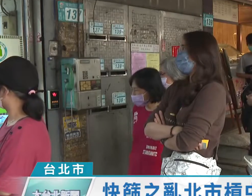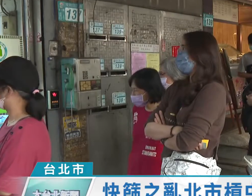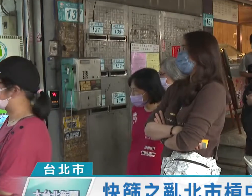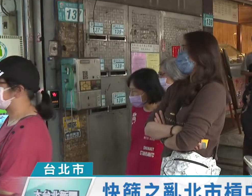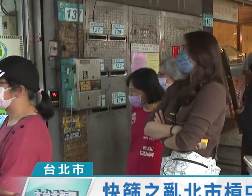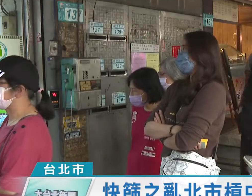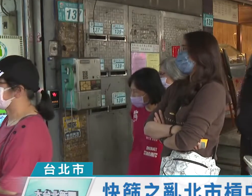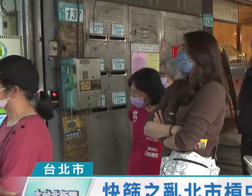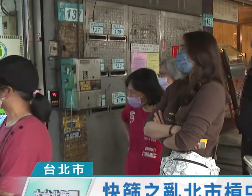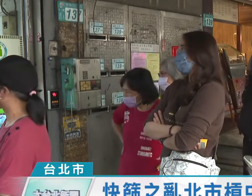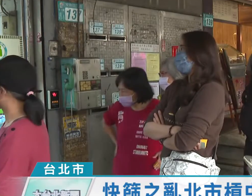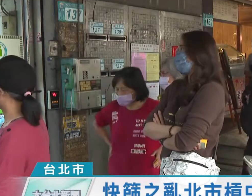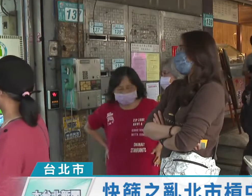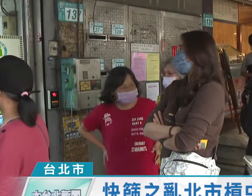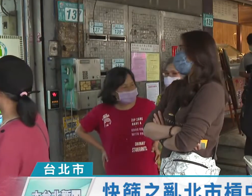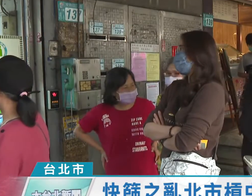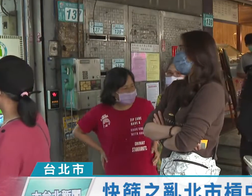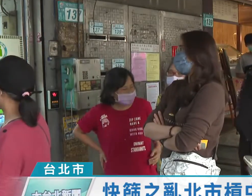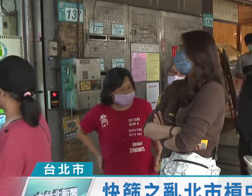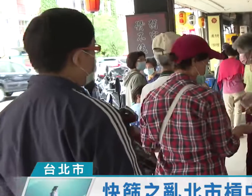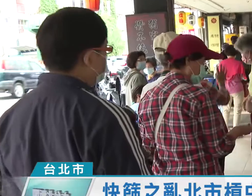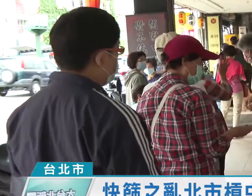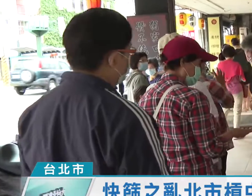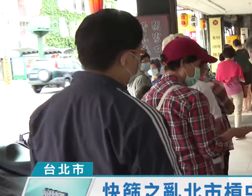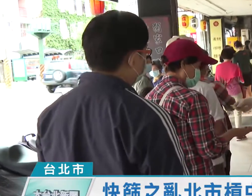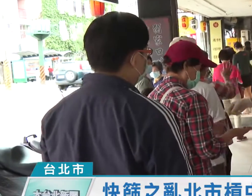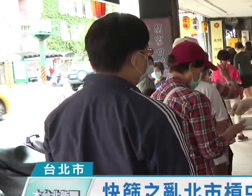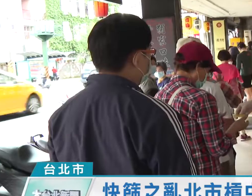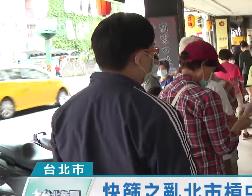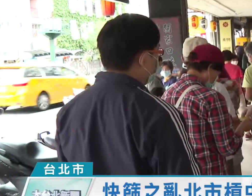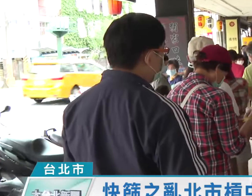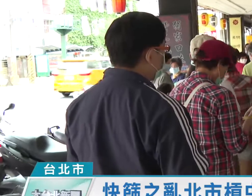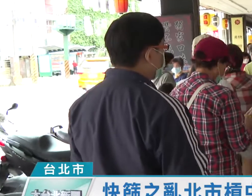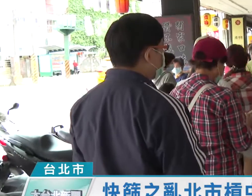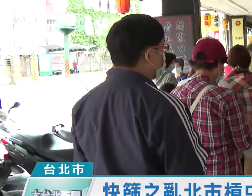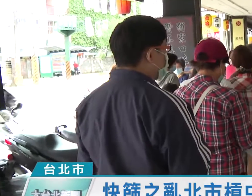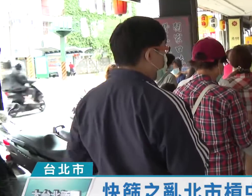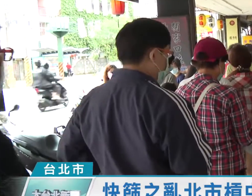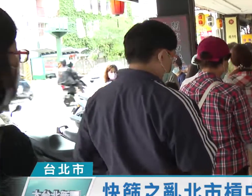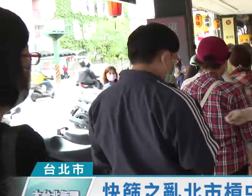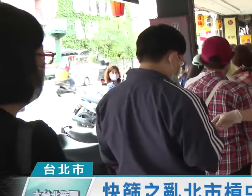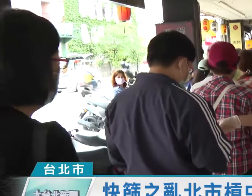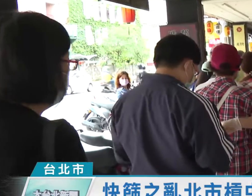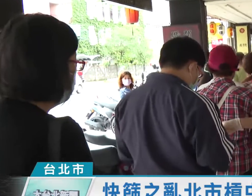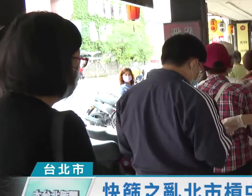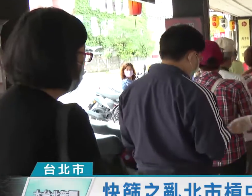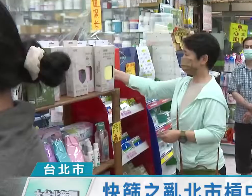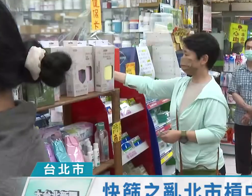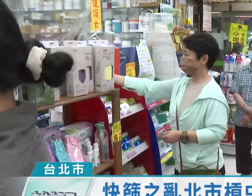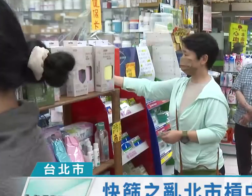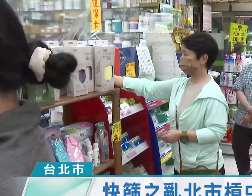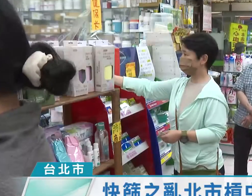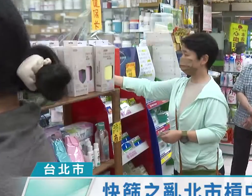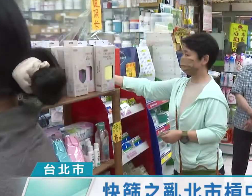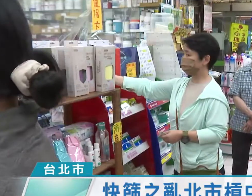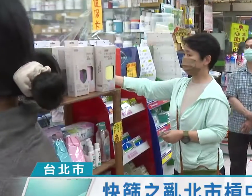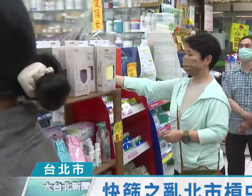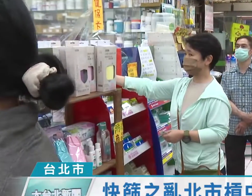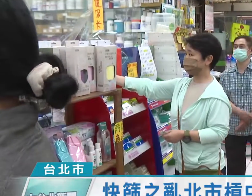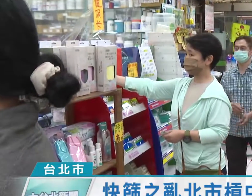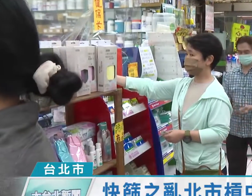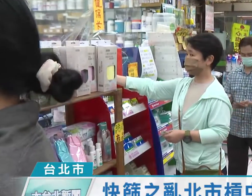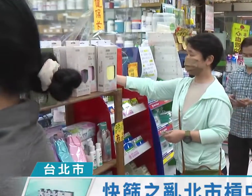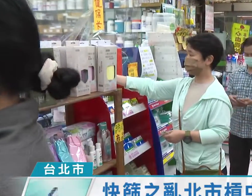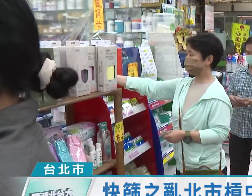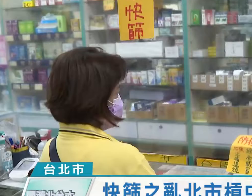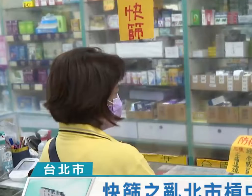中央实名制快筛到货量不足，民众排队两小时还不一定买得到。卫福部长陈时中表示，台北市申请